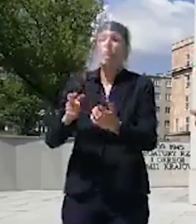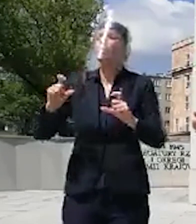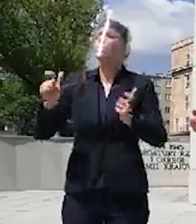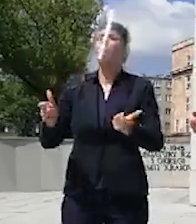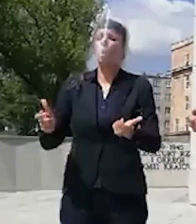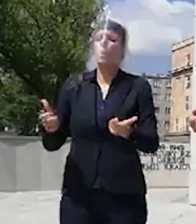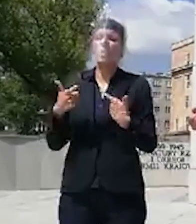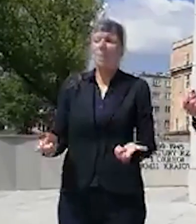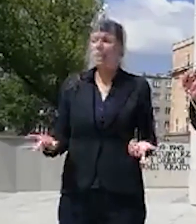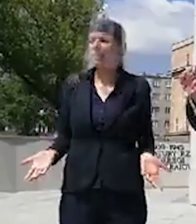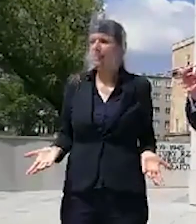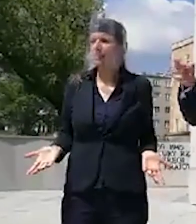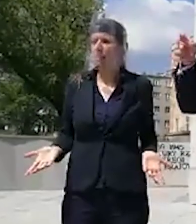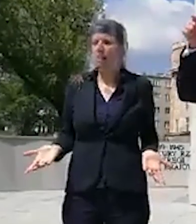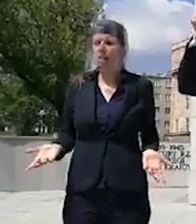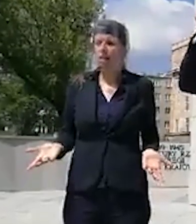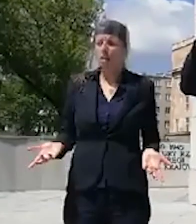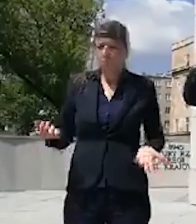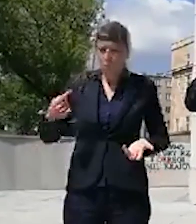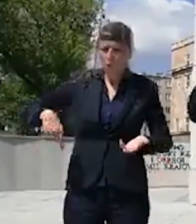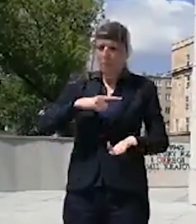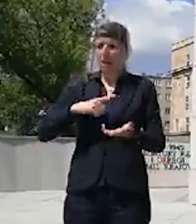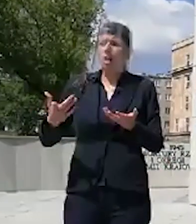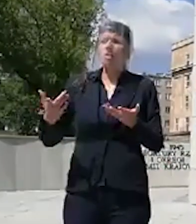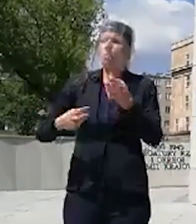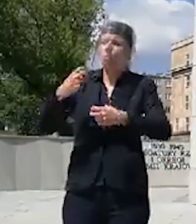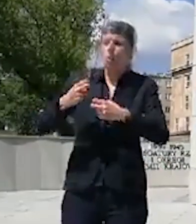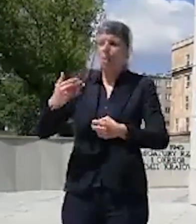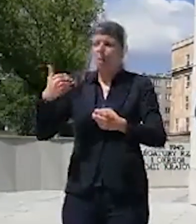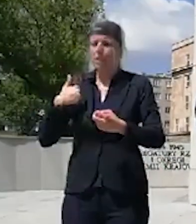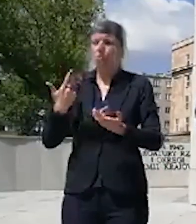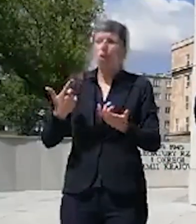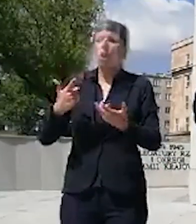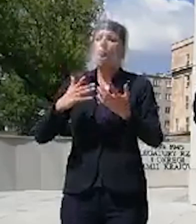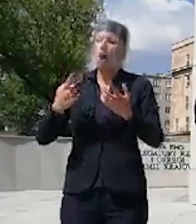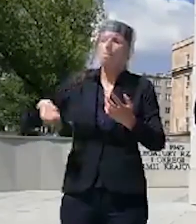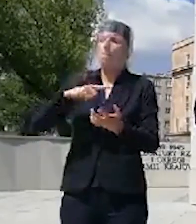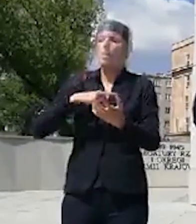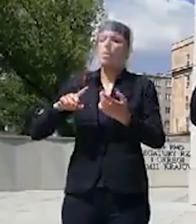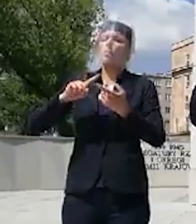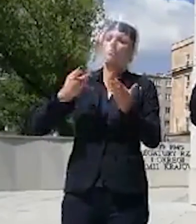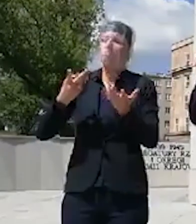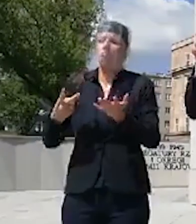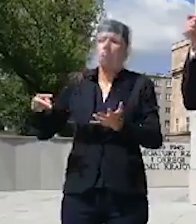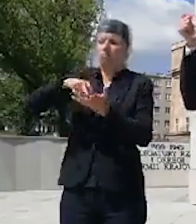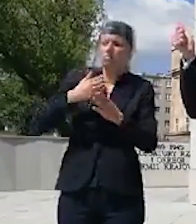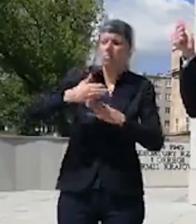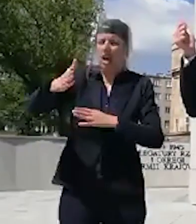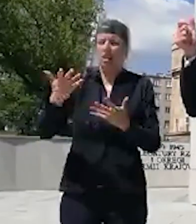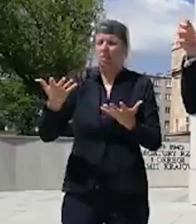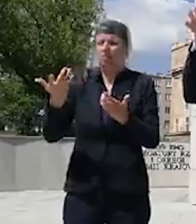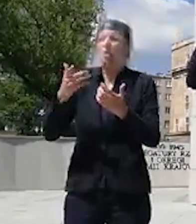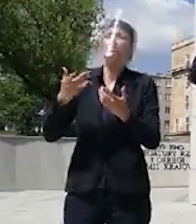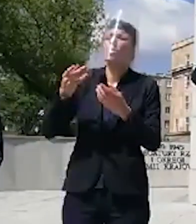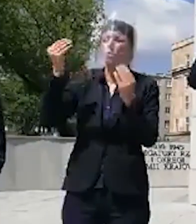będziemy ich uczyć jeść widelcem. To jest Polska, która nie opiera się tylko na Waszyngtonie Donalda Trumpa. To jest Polska, która widzi, że jej siła w relacjach z